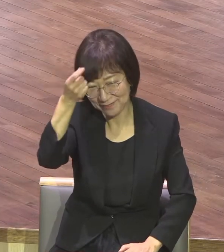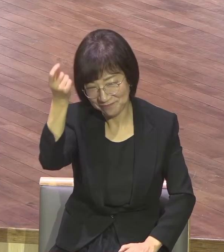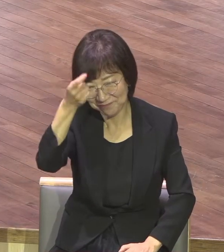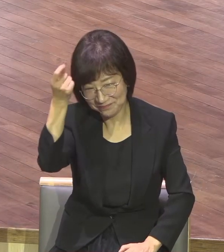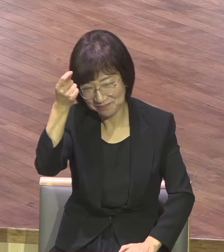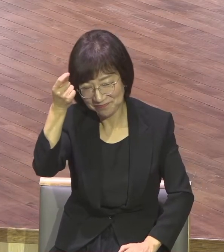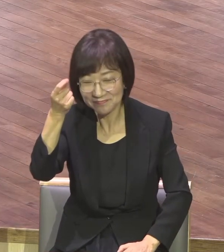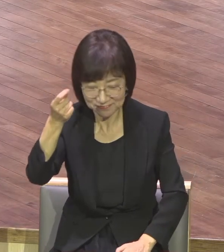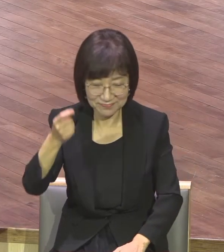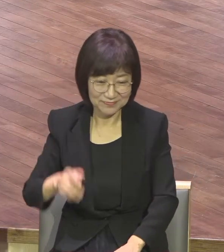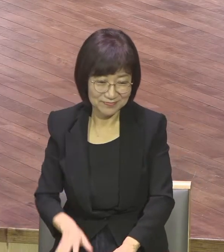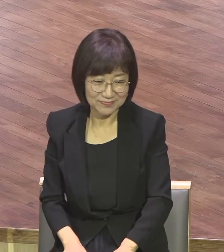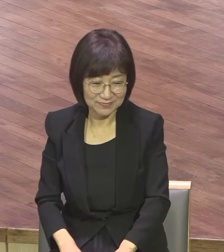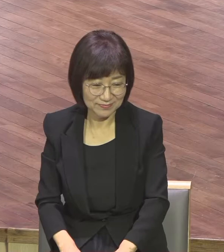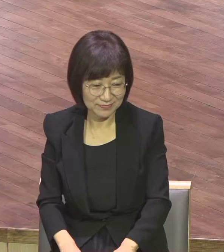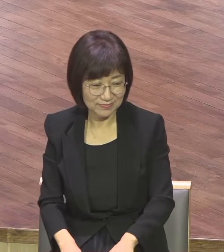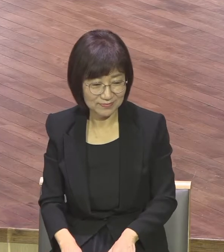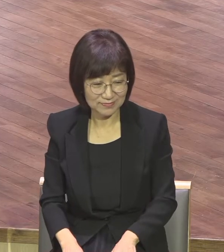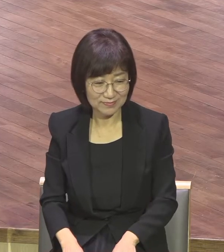신인 것. 아멘.